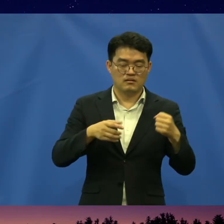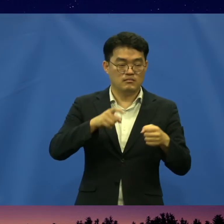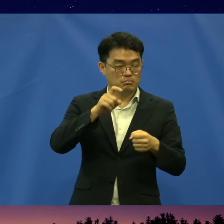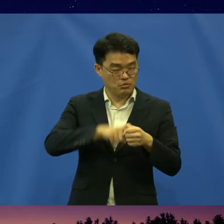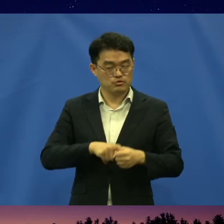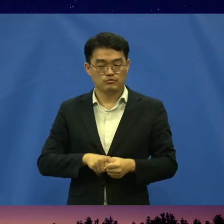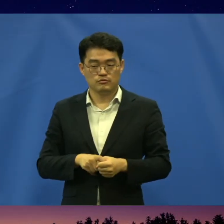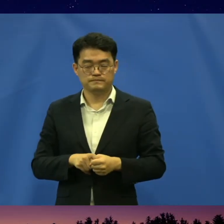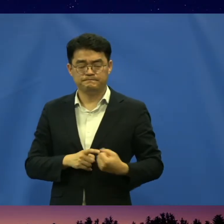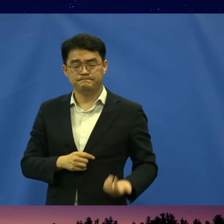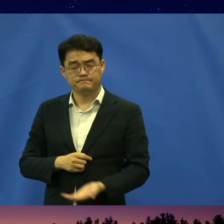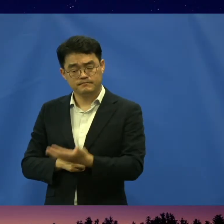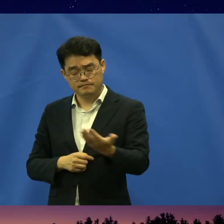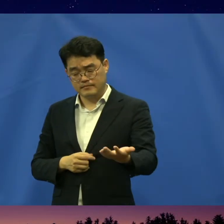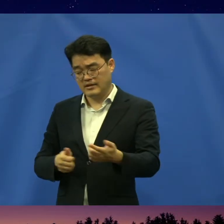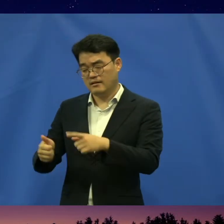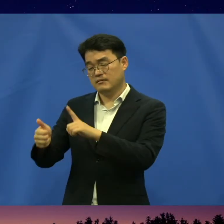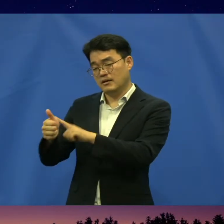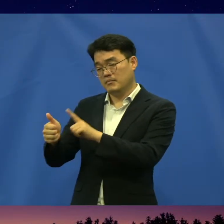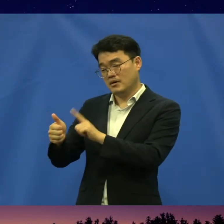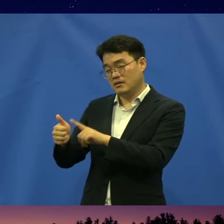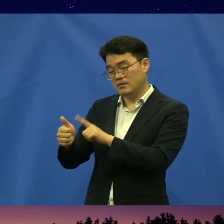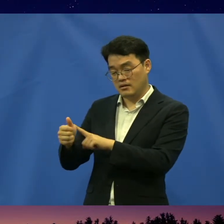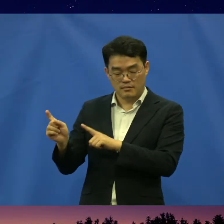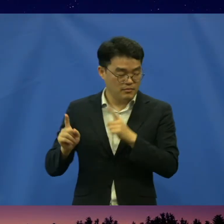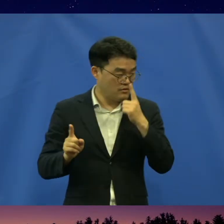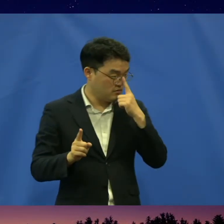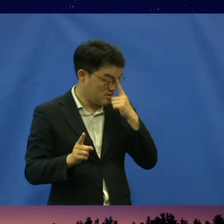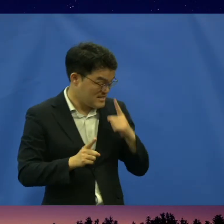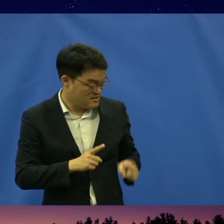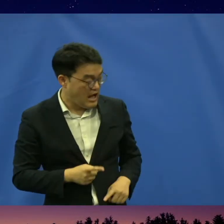근데 여러분 느헤미야는 싸움판 안으로 들어가지 않아요.